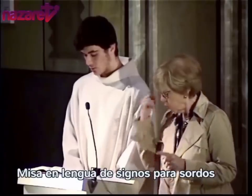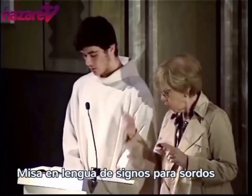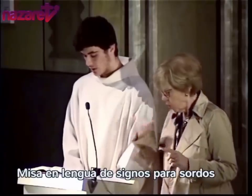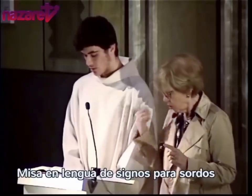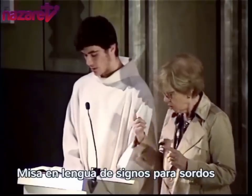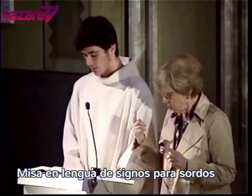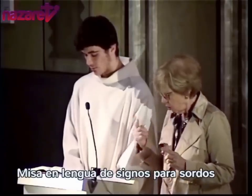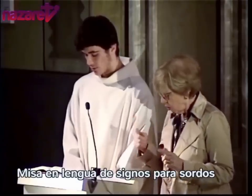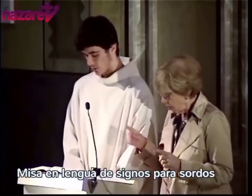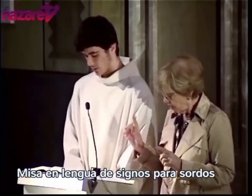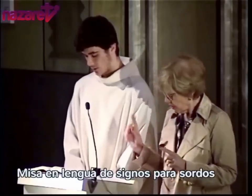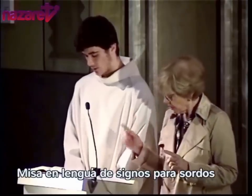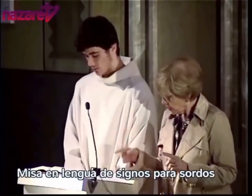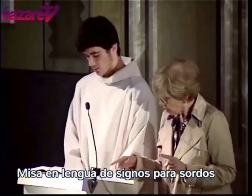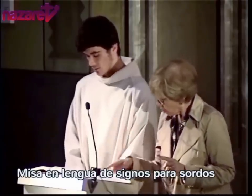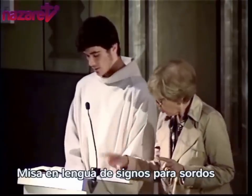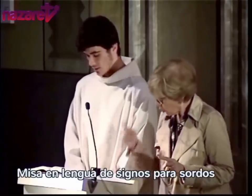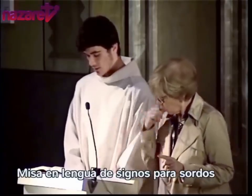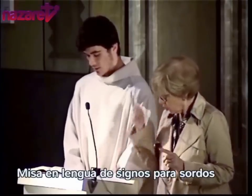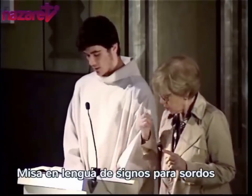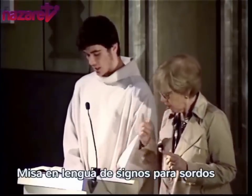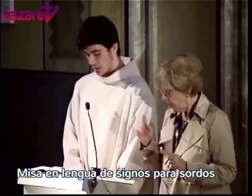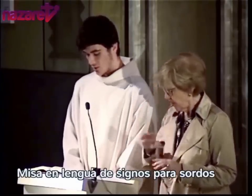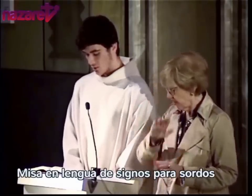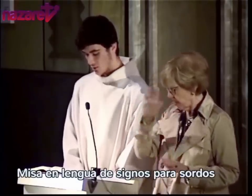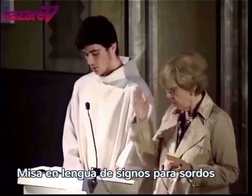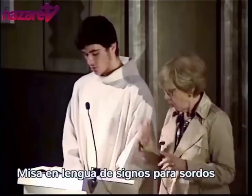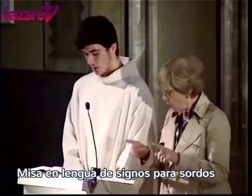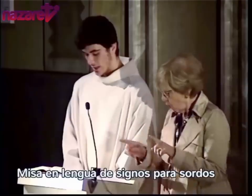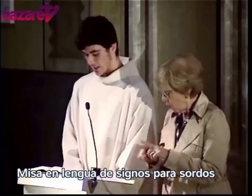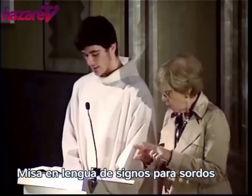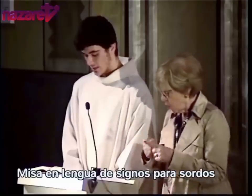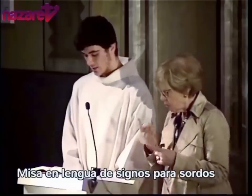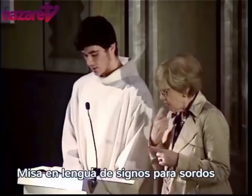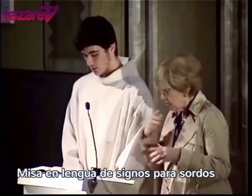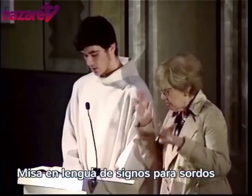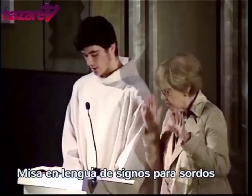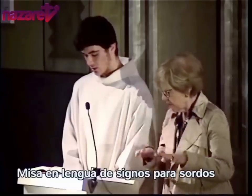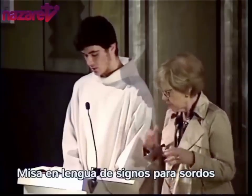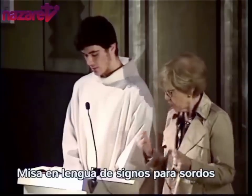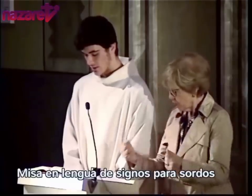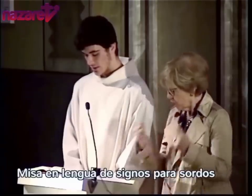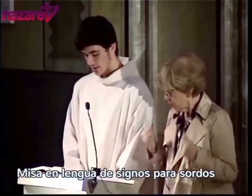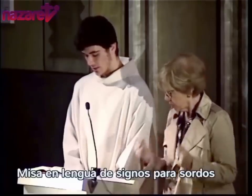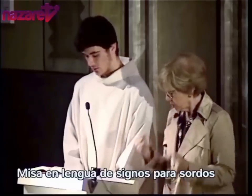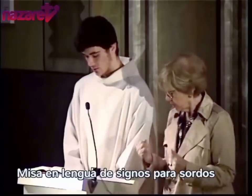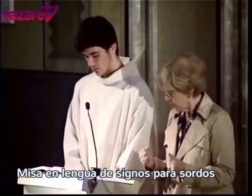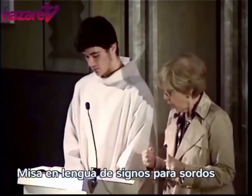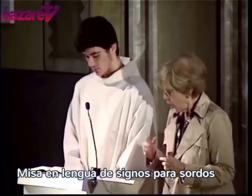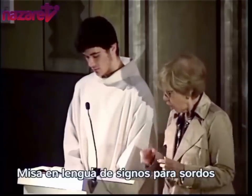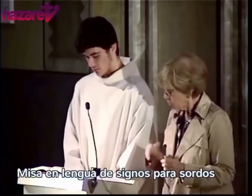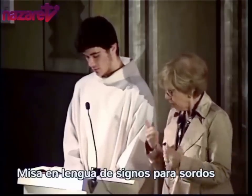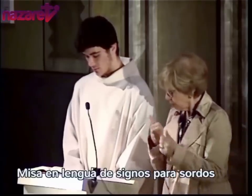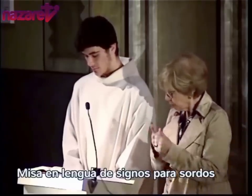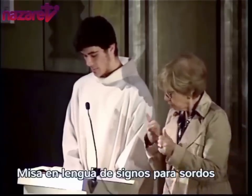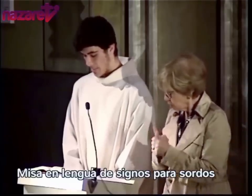viento que soplaba fuertemente, y llenó toda la casa donde se encontraban sentados.